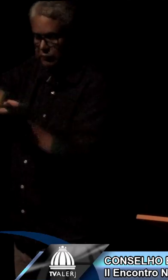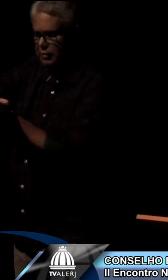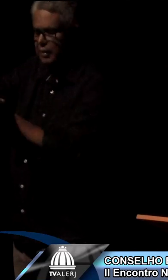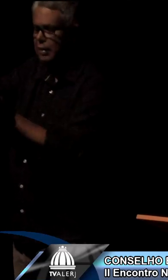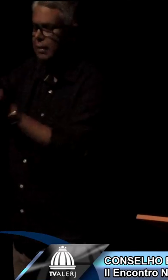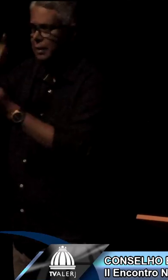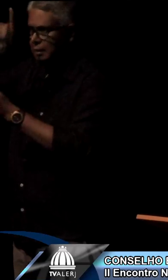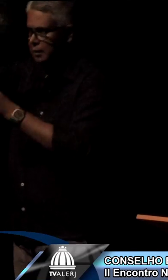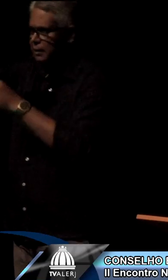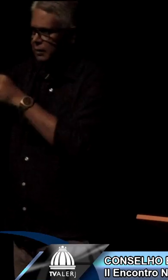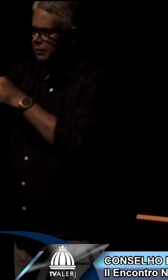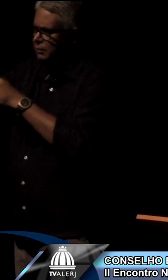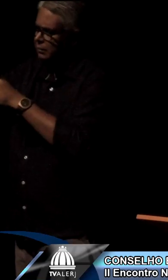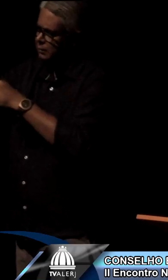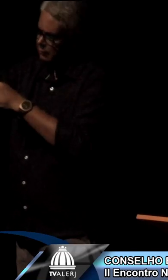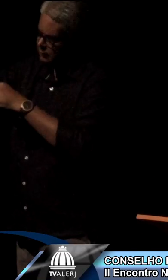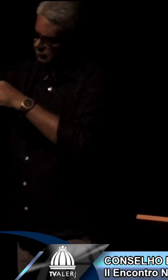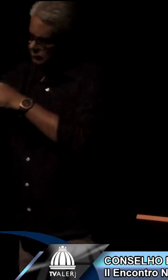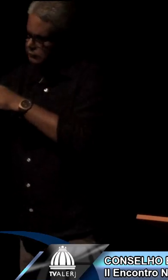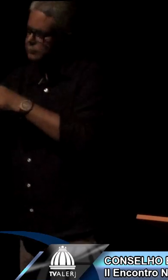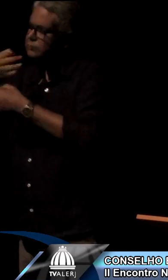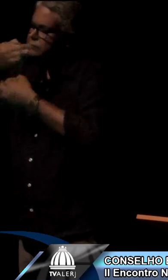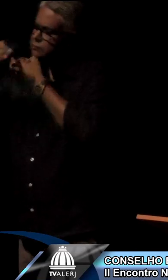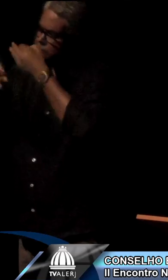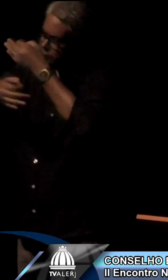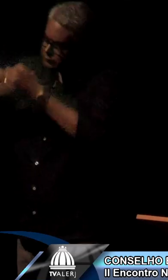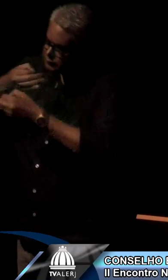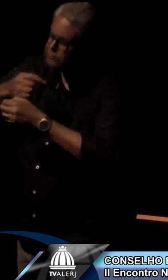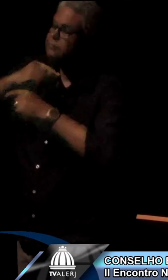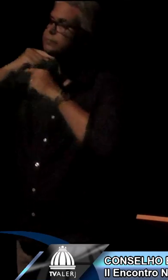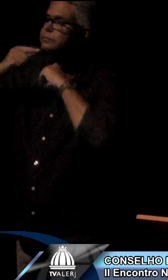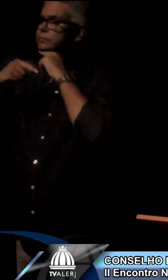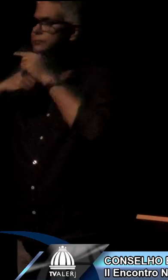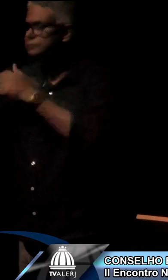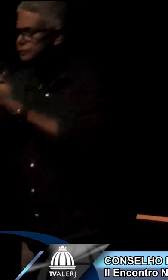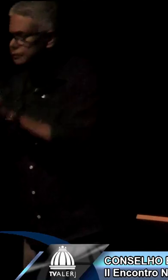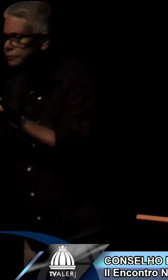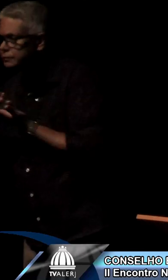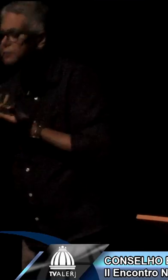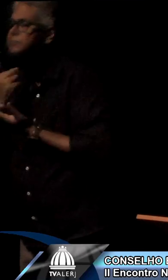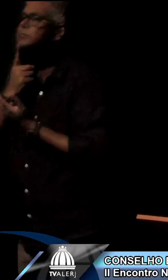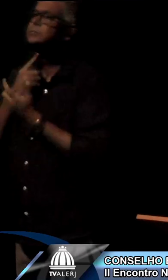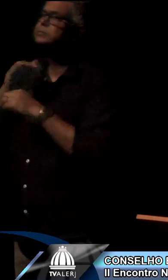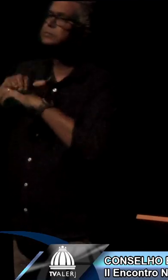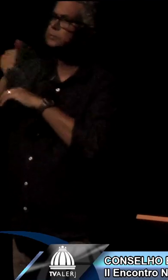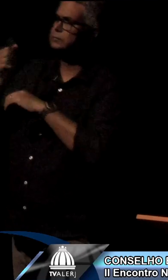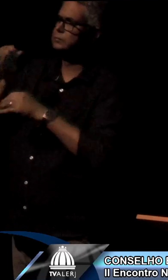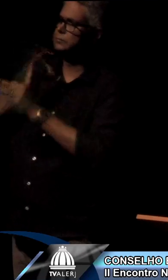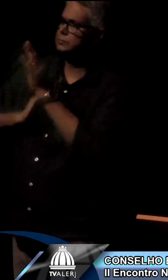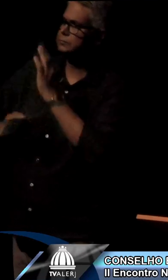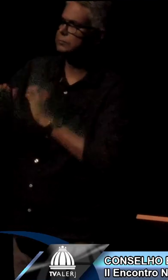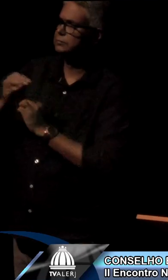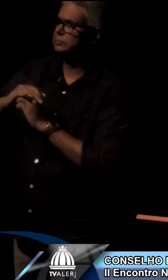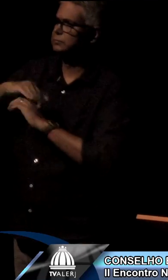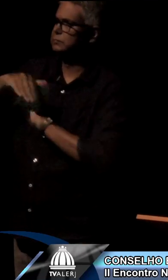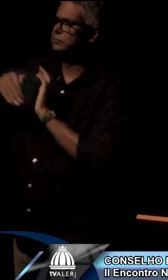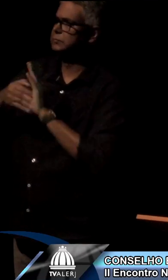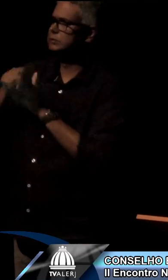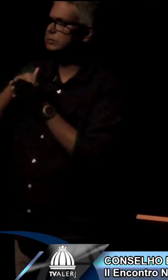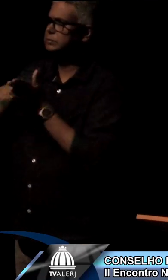penai com as nossas sugestões dúvidas e coisas que nós queremos melhorar para o programa nas perguntas dos